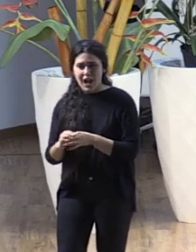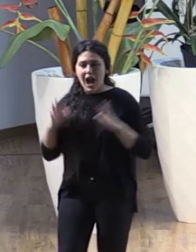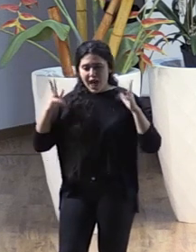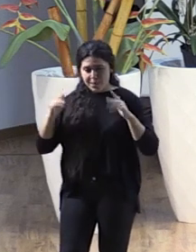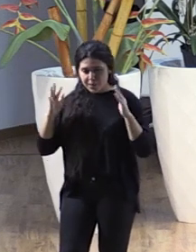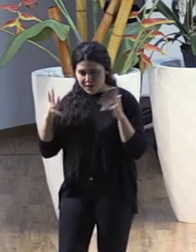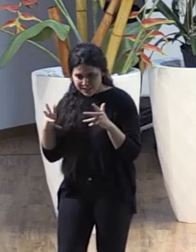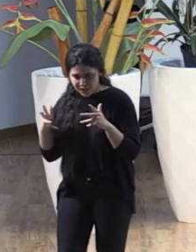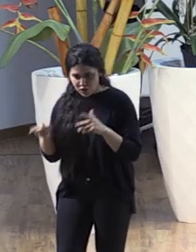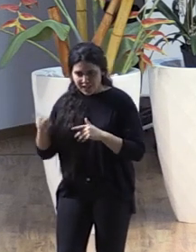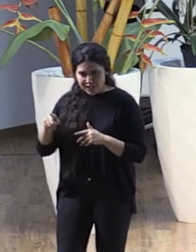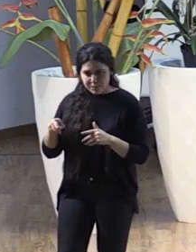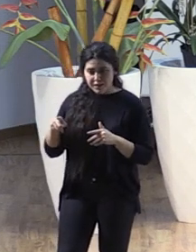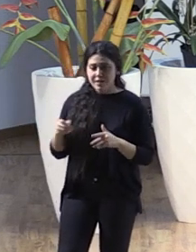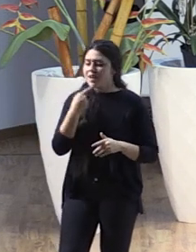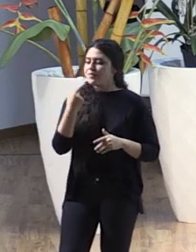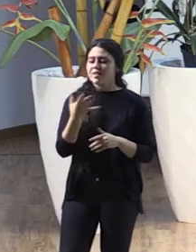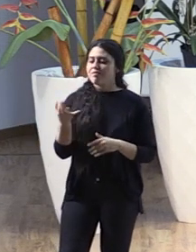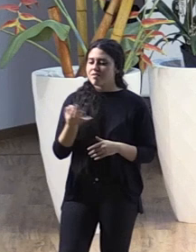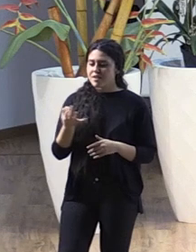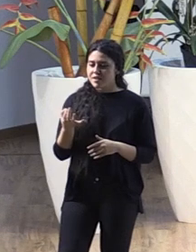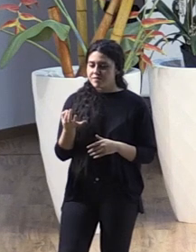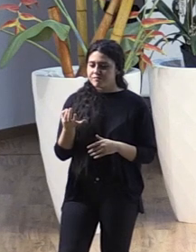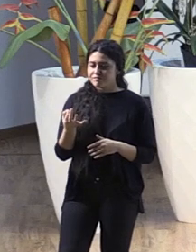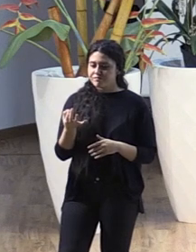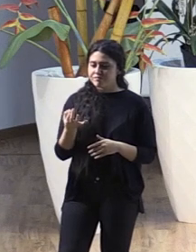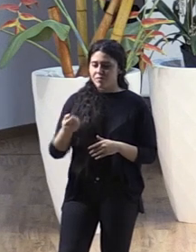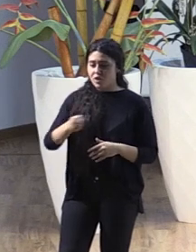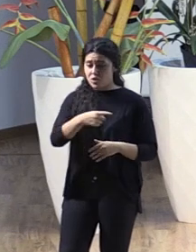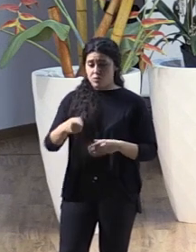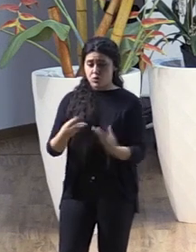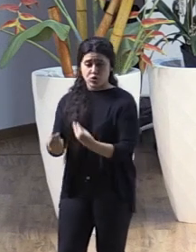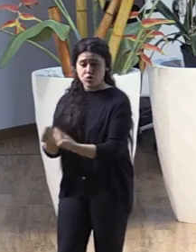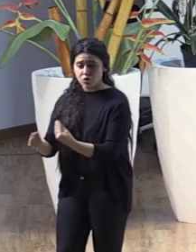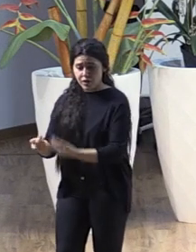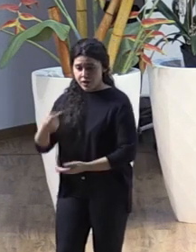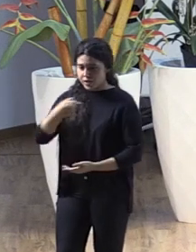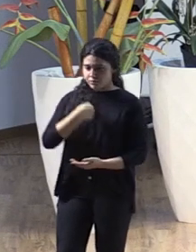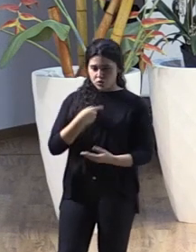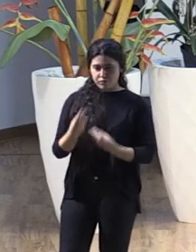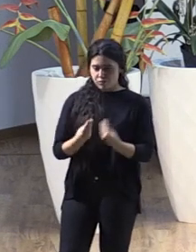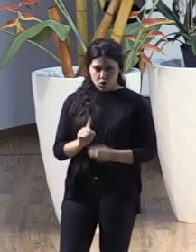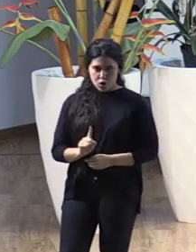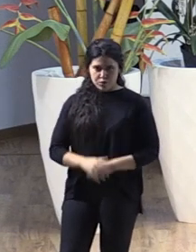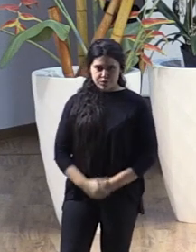bien que la sociedad civil estéis organizada porque lo que hagáis vosotros no lo tendremos que hacer nosotros desde la administración.